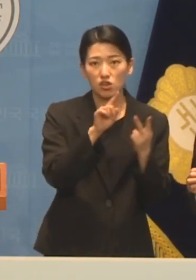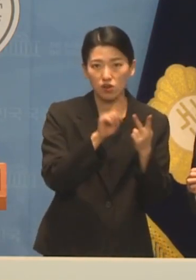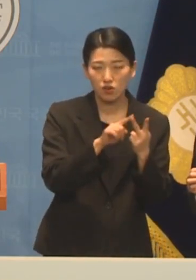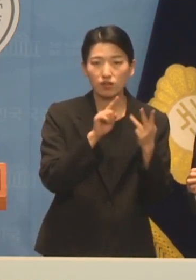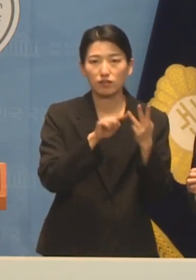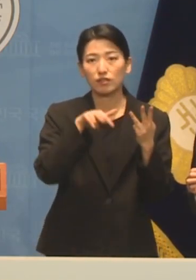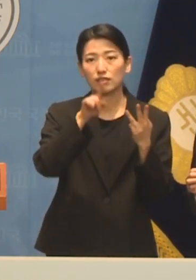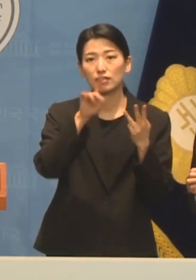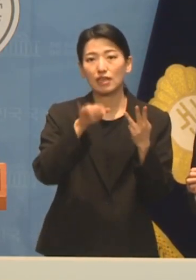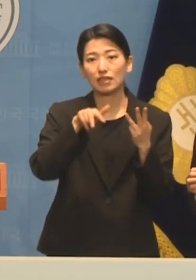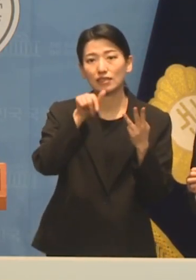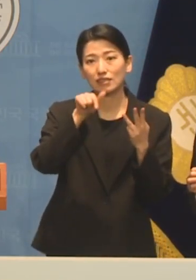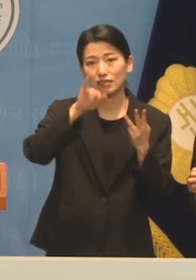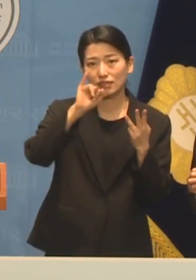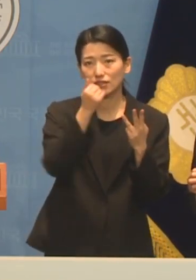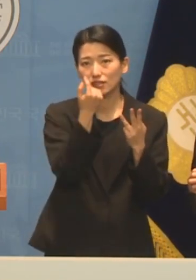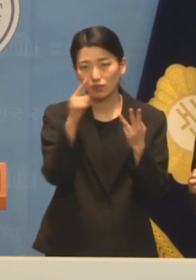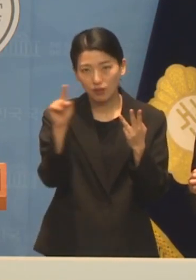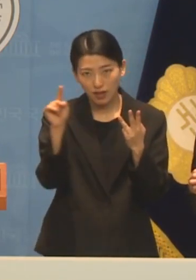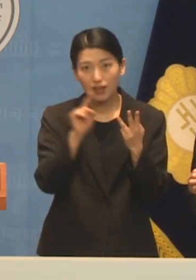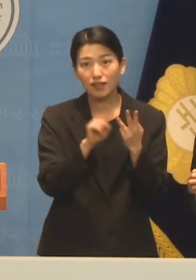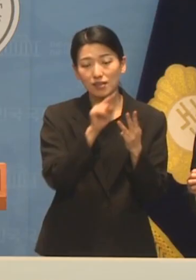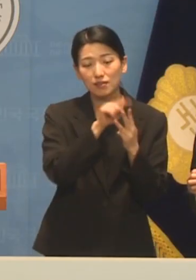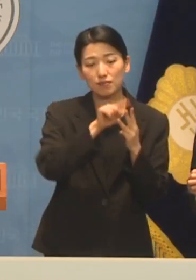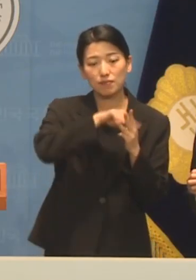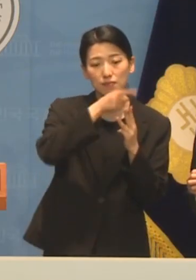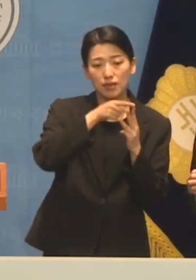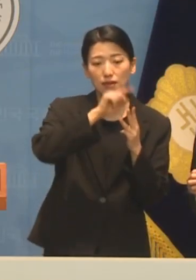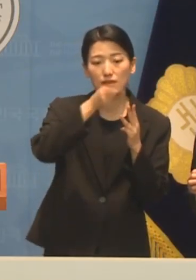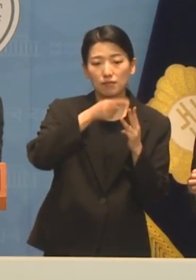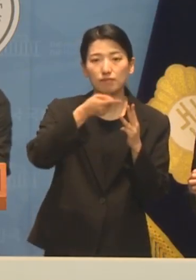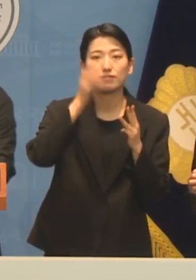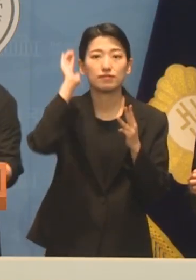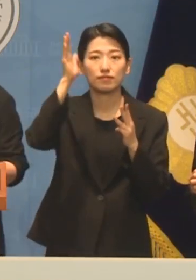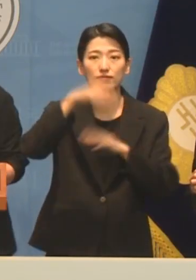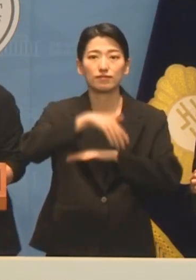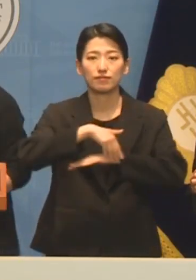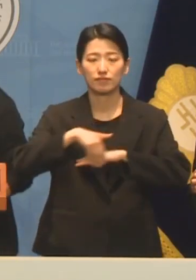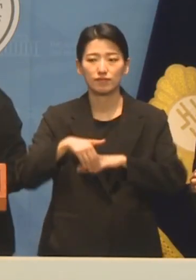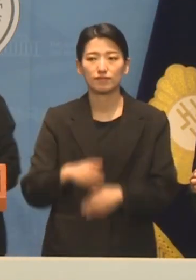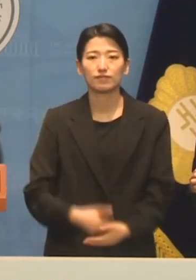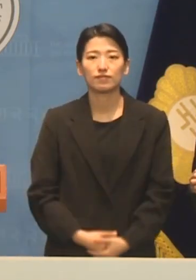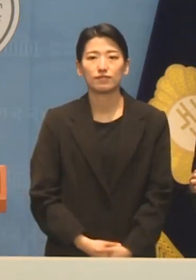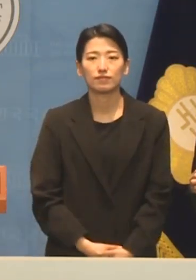장지화 공동대표가 기자회견문을 낭독하도록 하겠습니다.